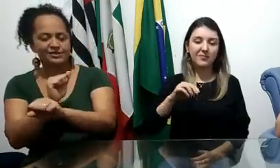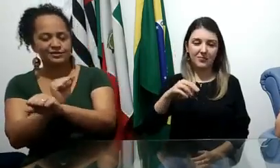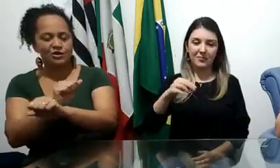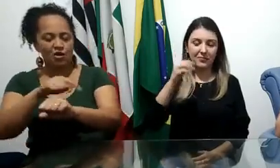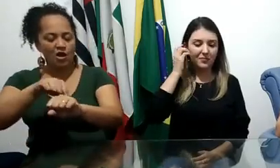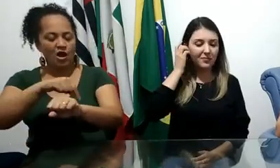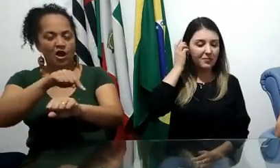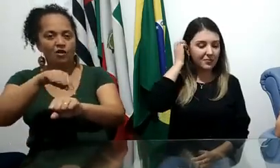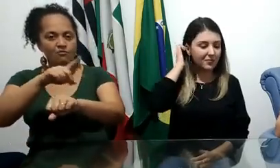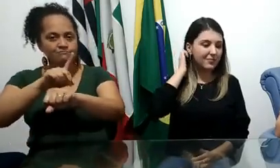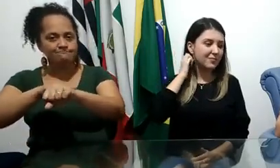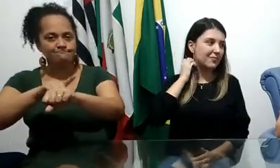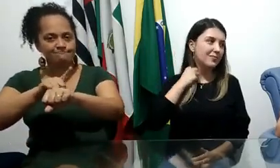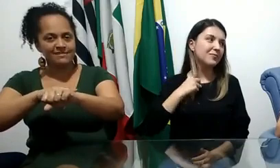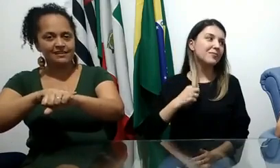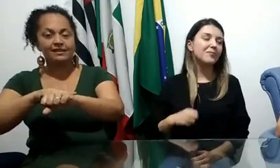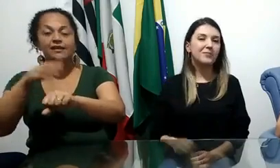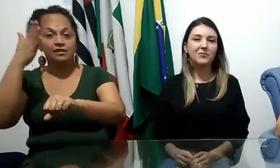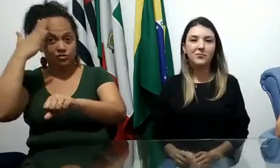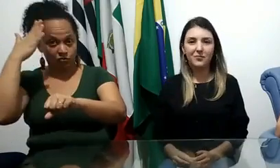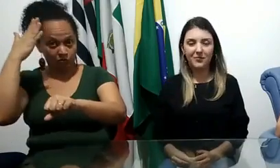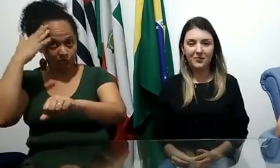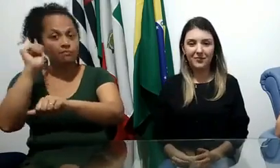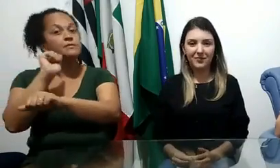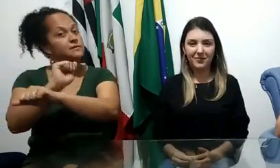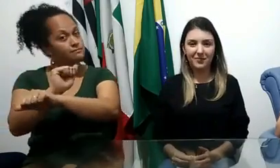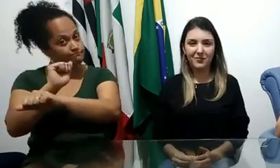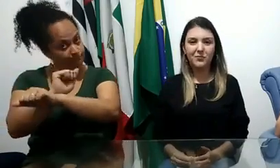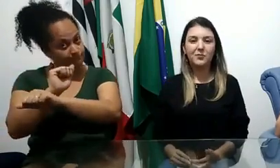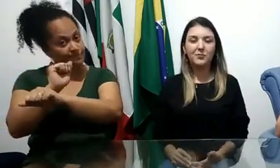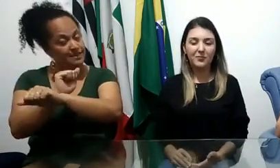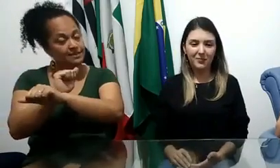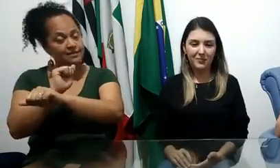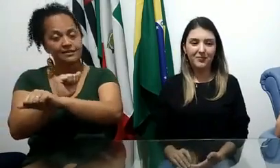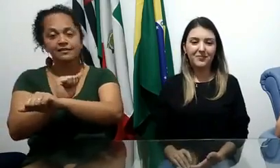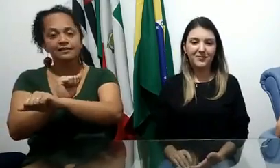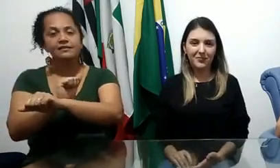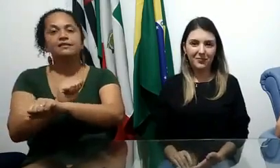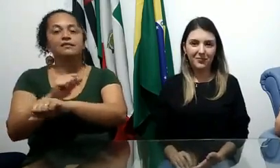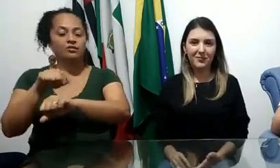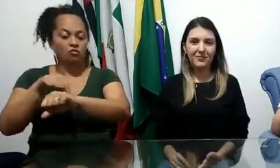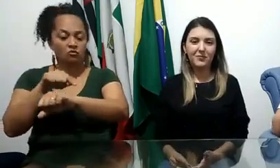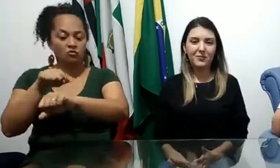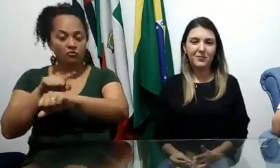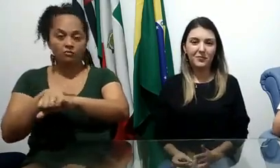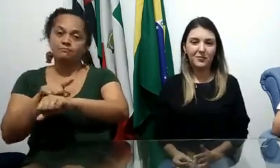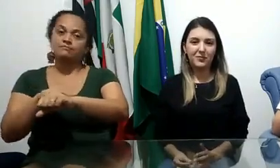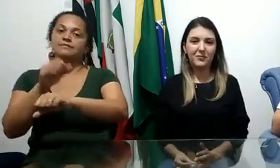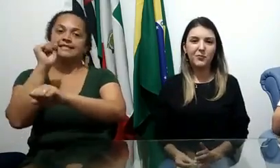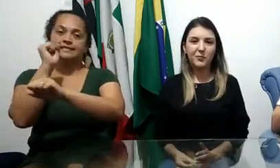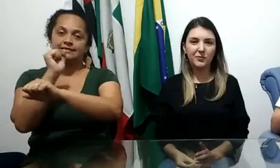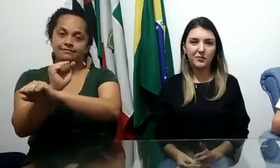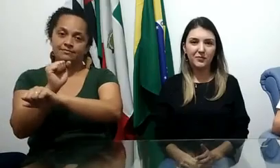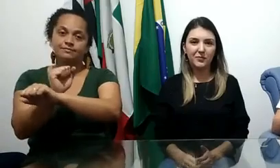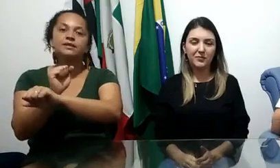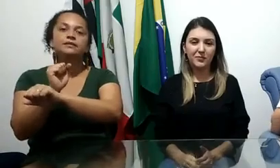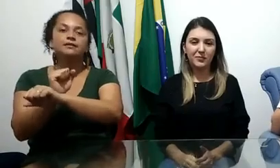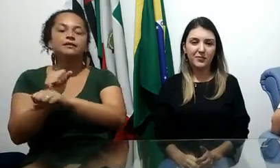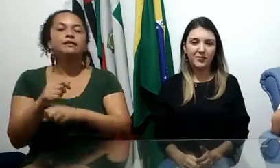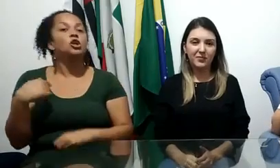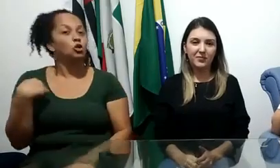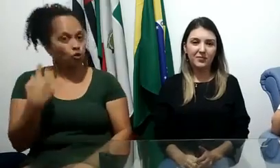de saber esperar, ela soube esperar o momento certo. Um dos maiores problemas